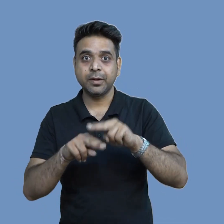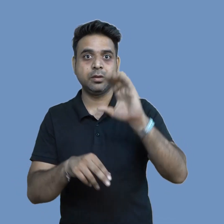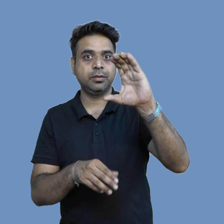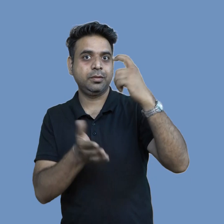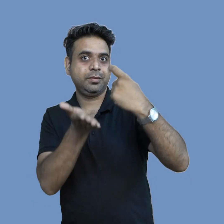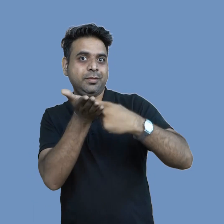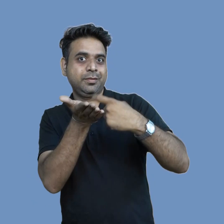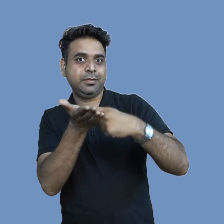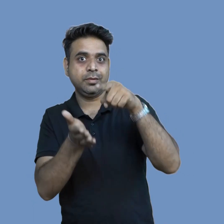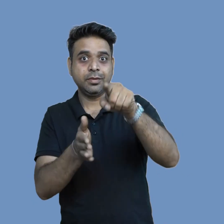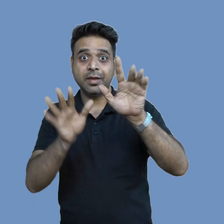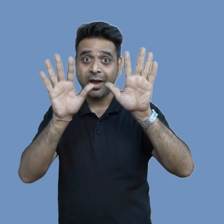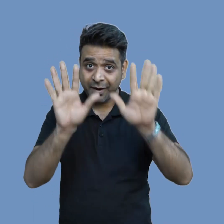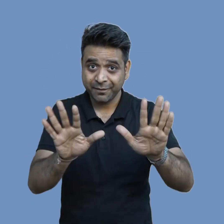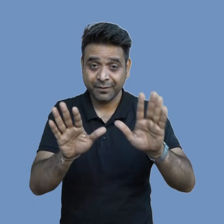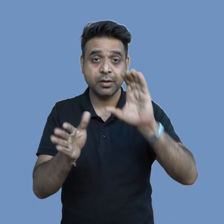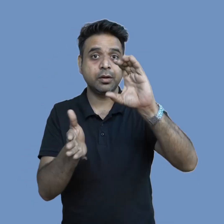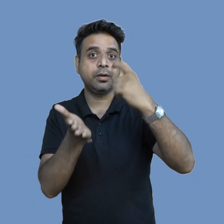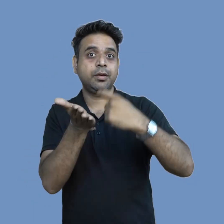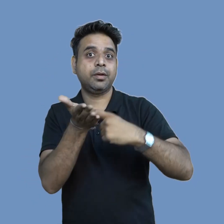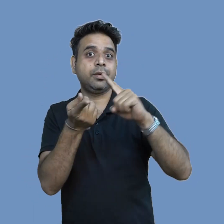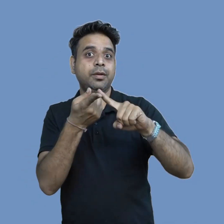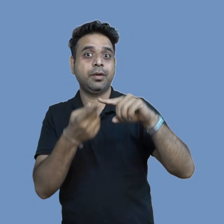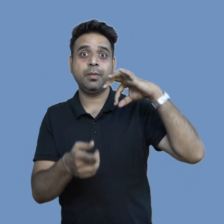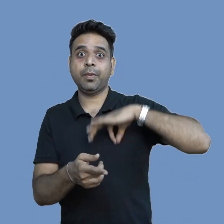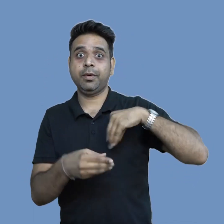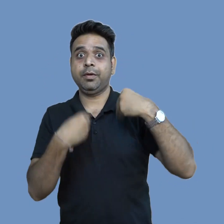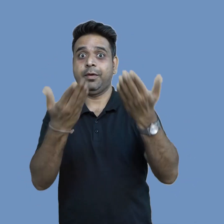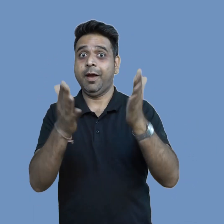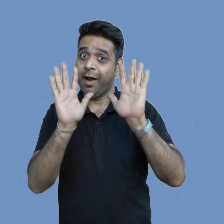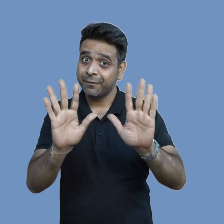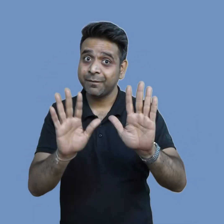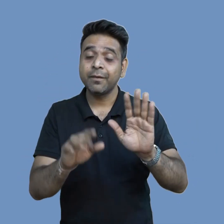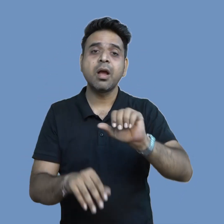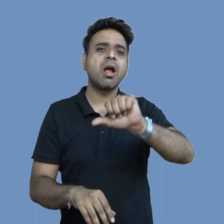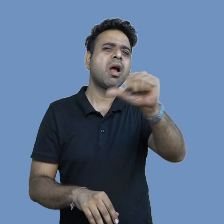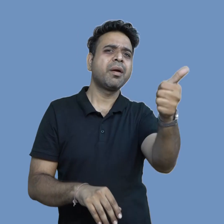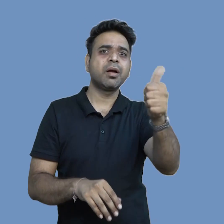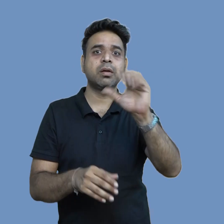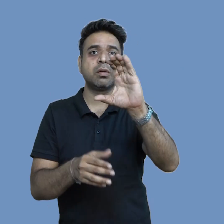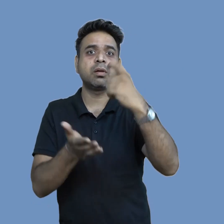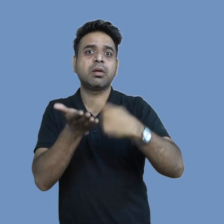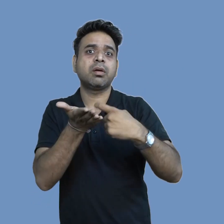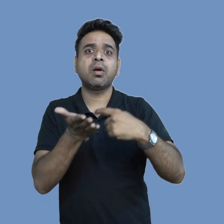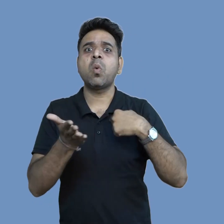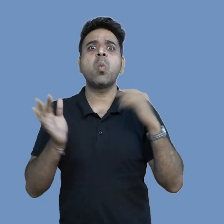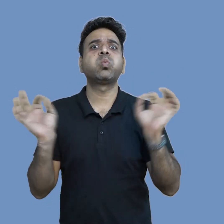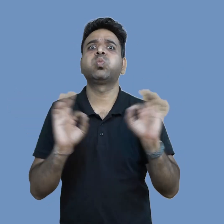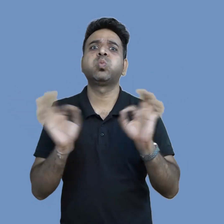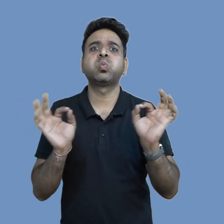यदि आपके पास सीआरआर नंबर है तो उसके सीआरई पॉइंट्स आपको मिल जाएंगे। यदि किसी के पास सीआरआर नंबर नहीं है